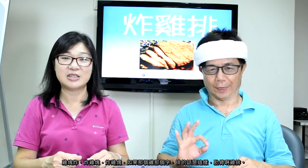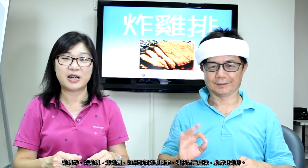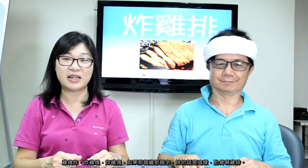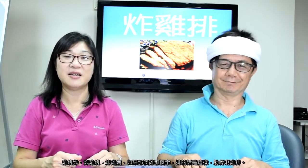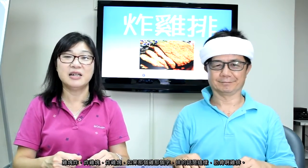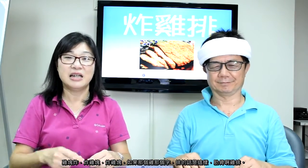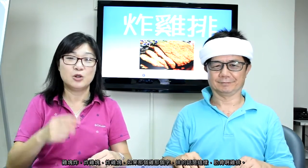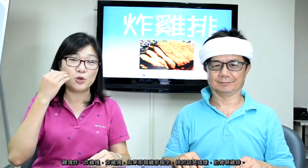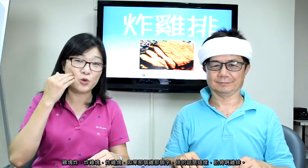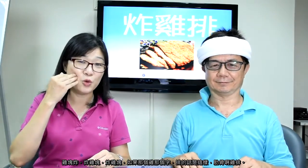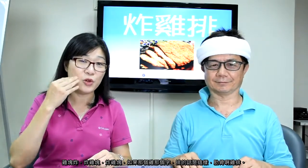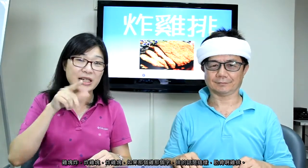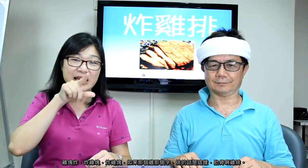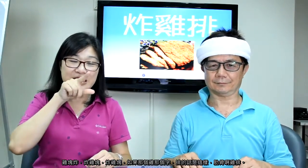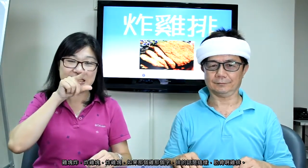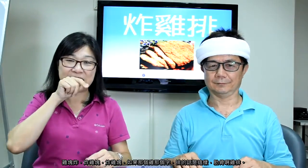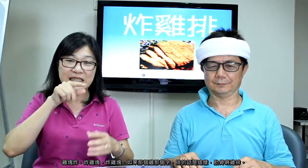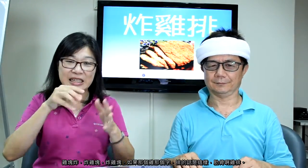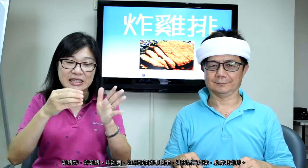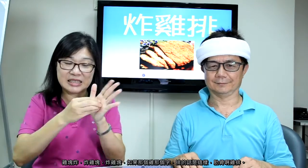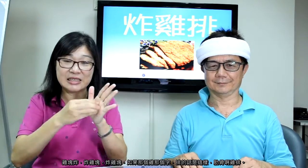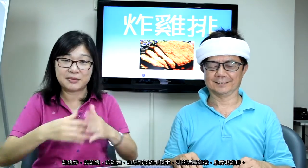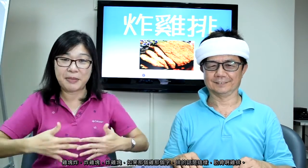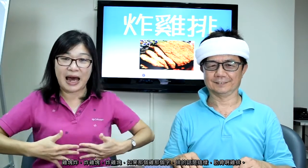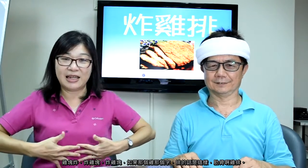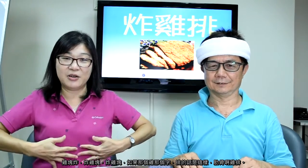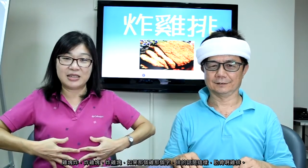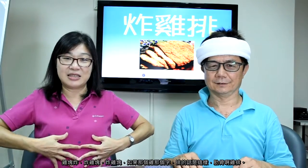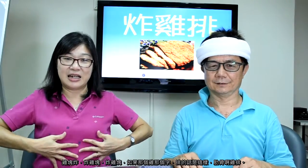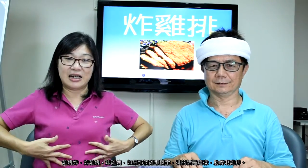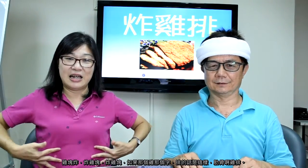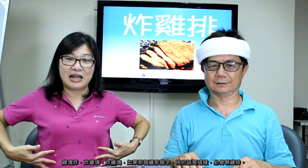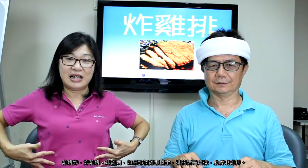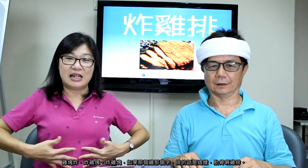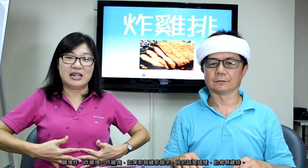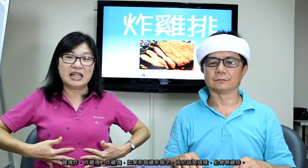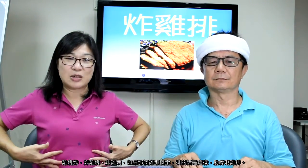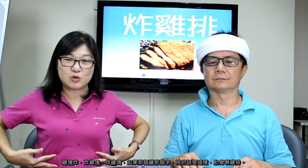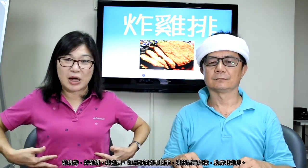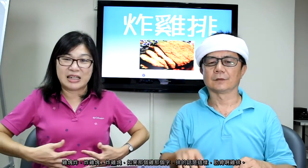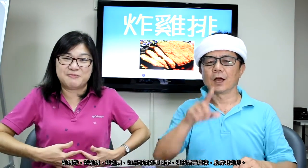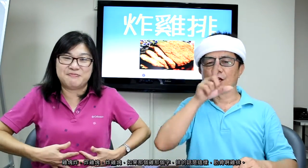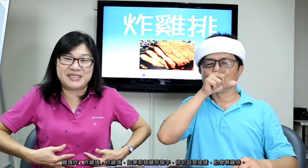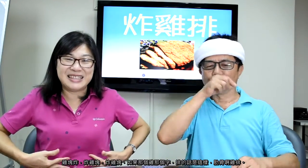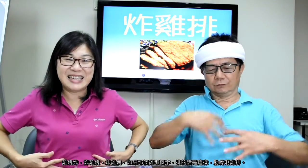块。如果那个鸡那个字排的话是这样，肋骨啊，